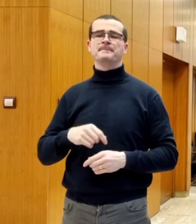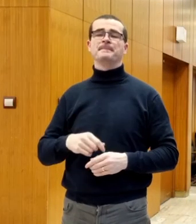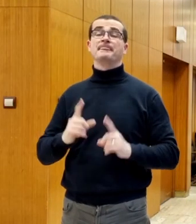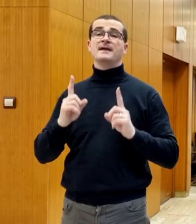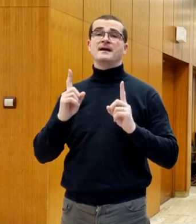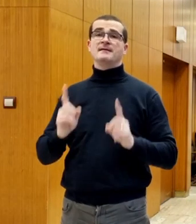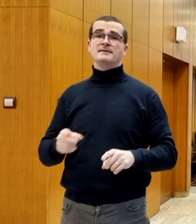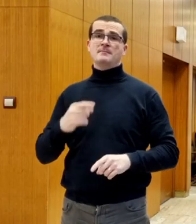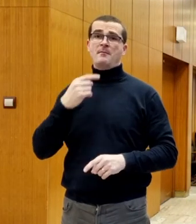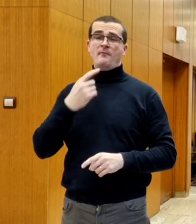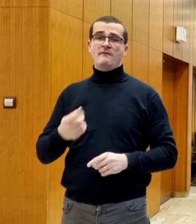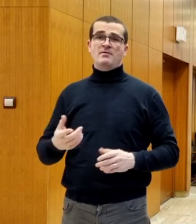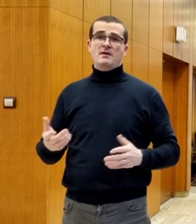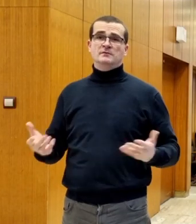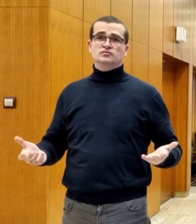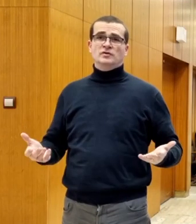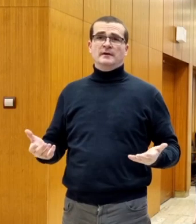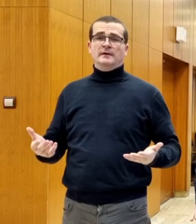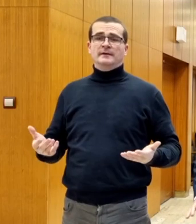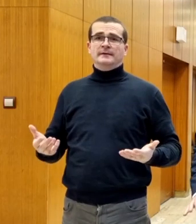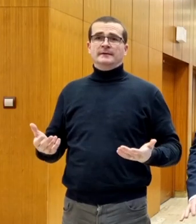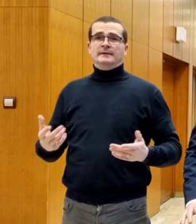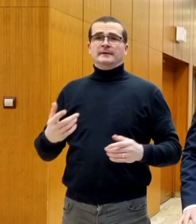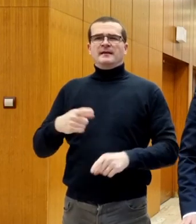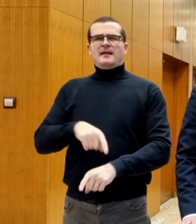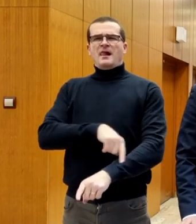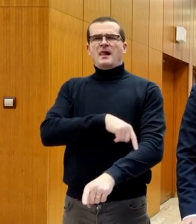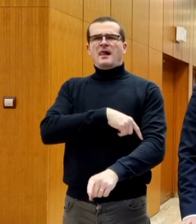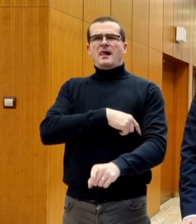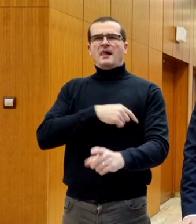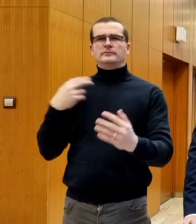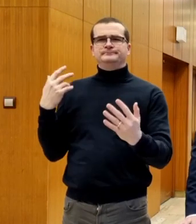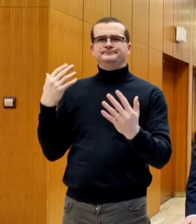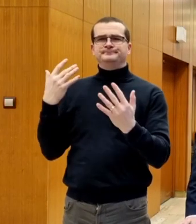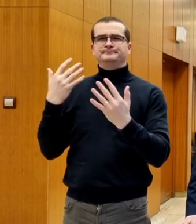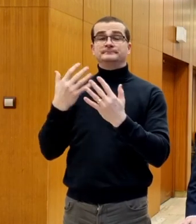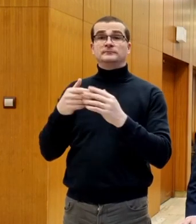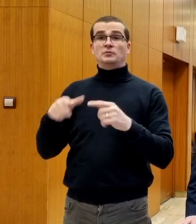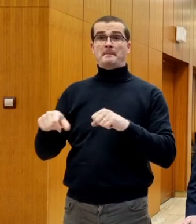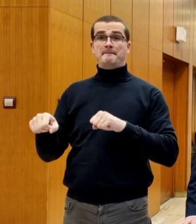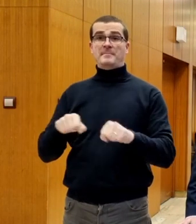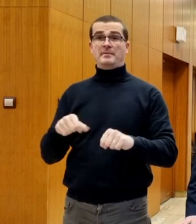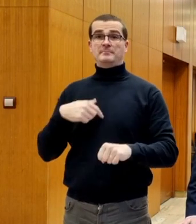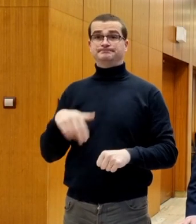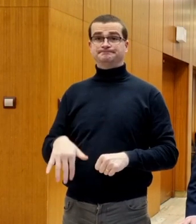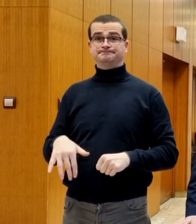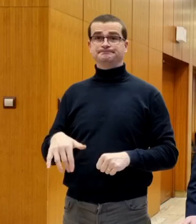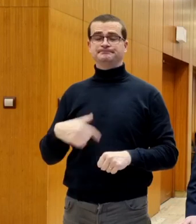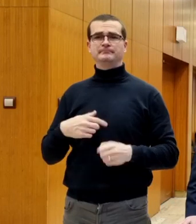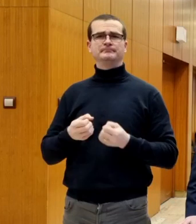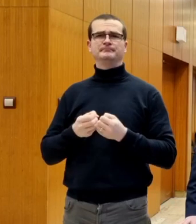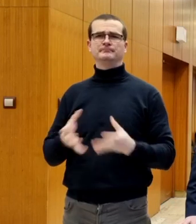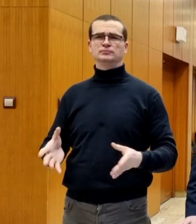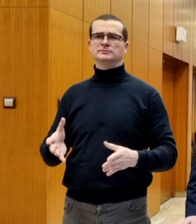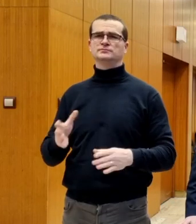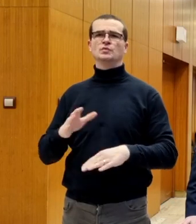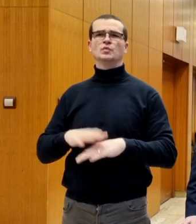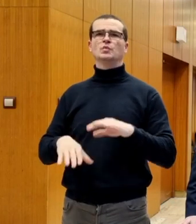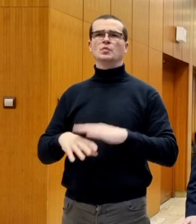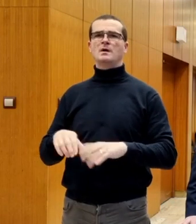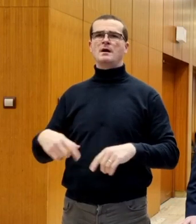Treba si povedať, že po dlhých rokoch je tu vláda, ktorá úplne uvoľnila ruky